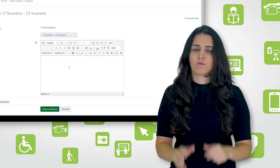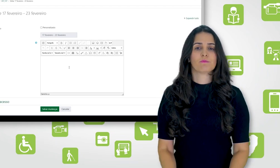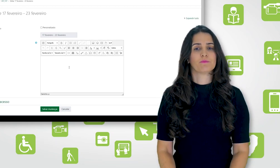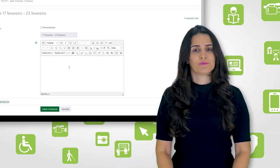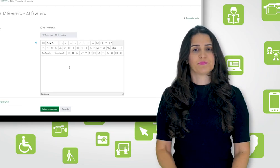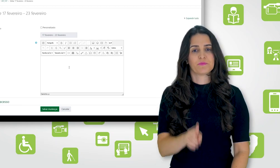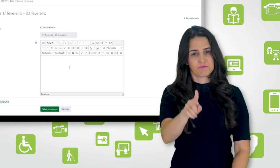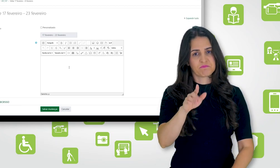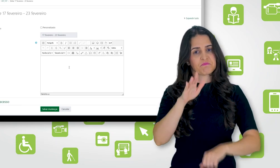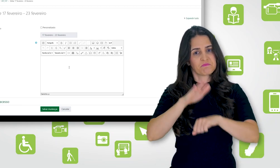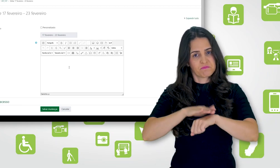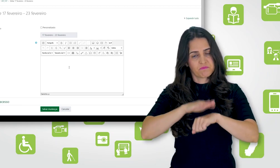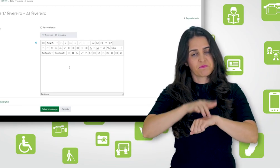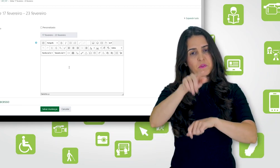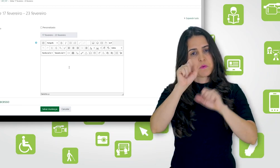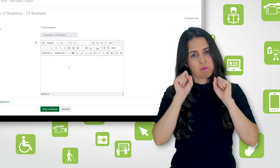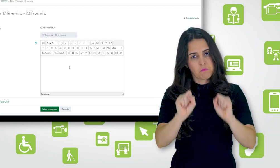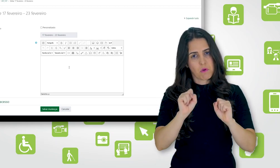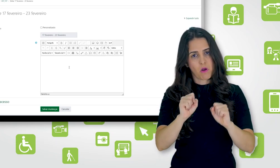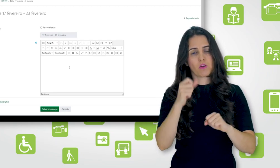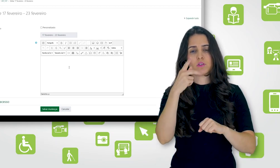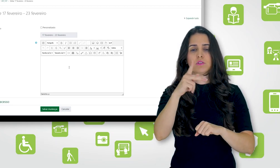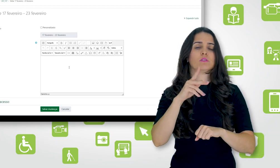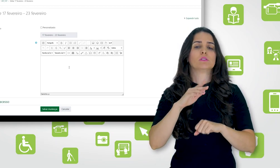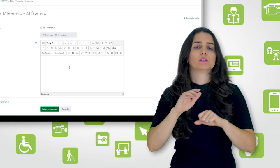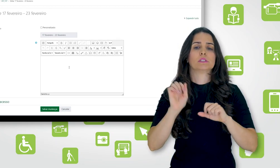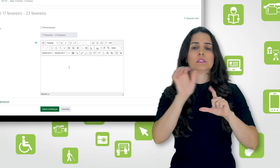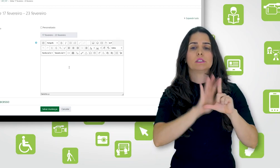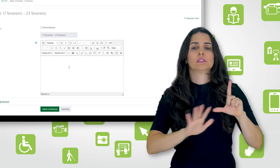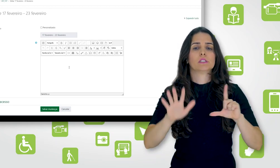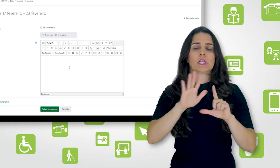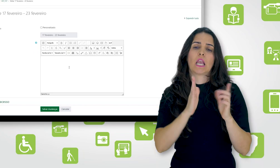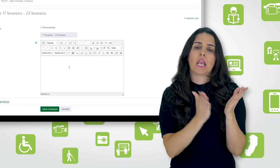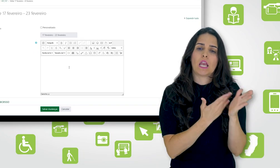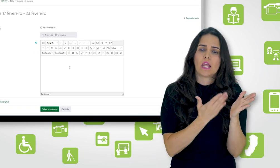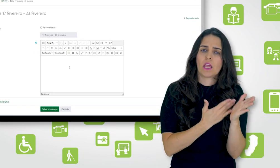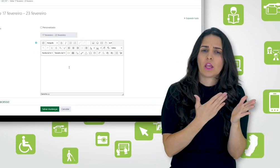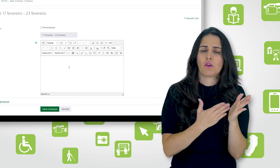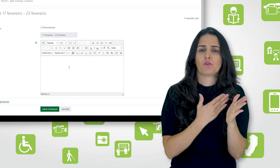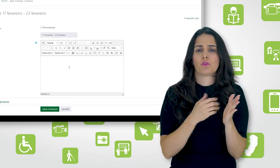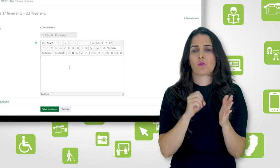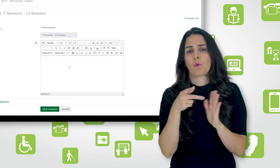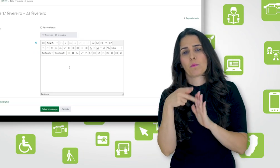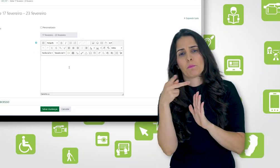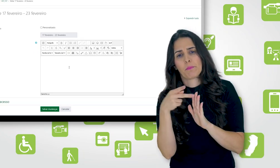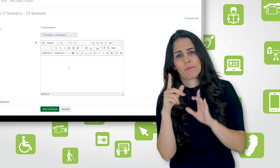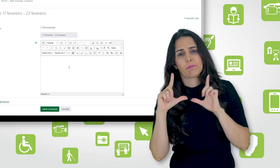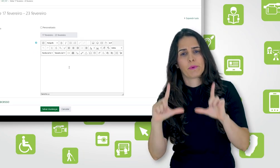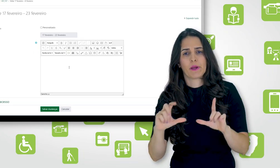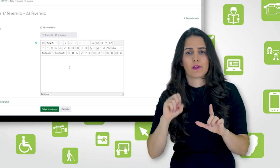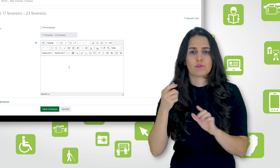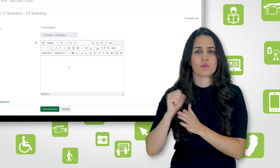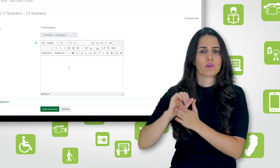aqui você pode fazer dentro de uma página dentro de um livro ou até mesmo dentro de uma atividade Então